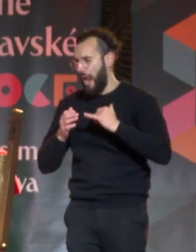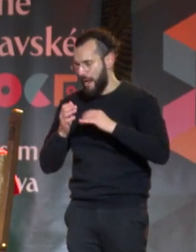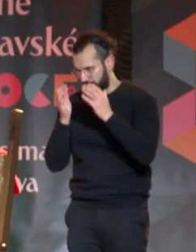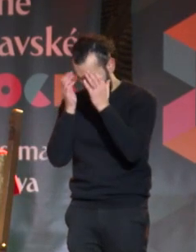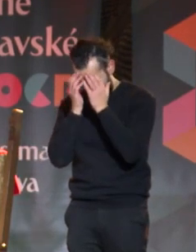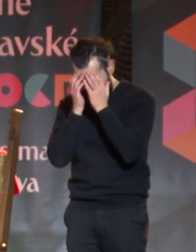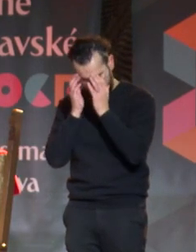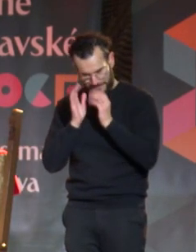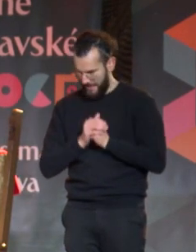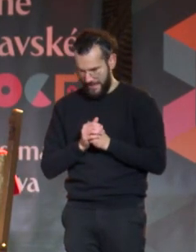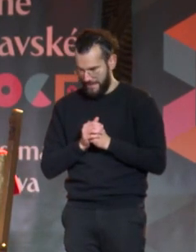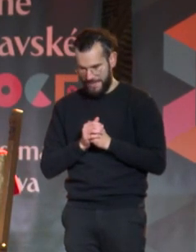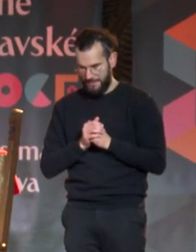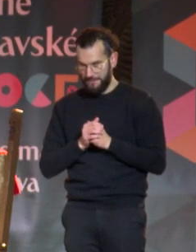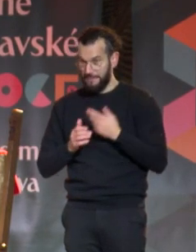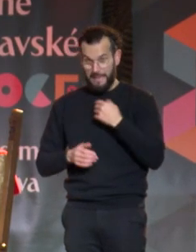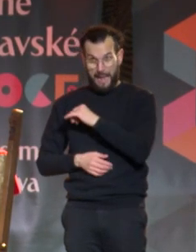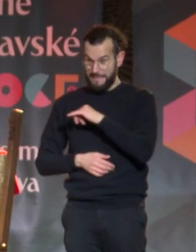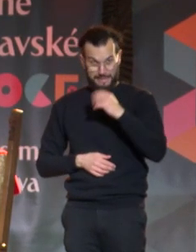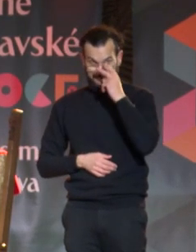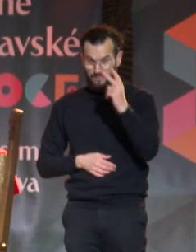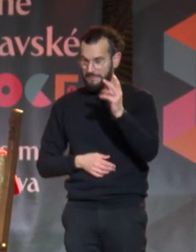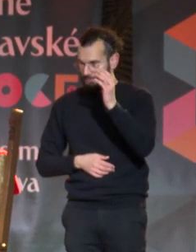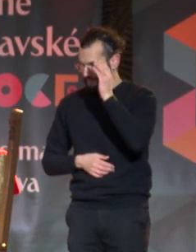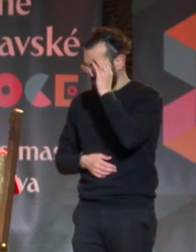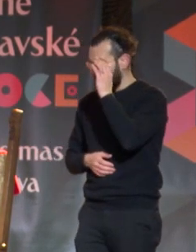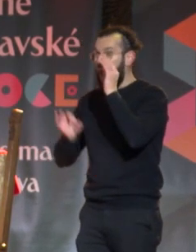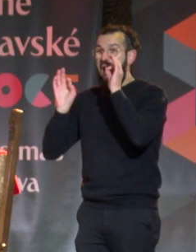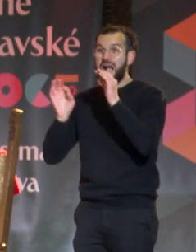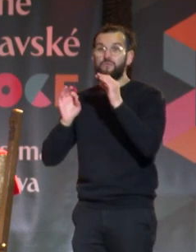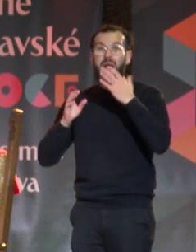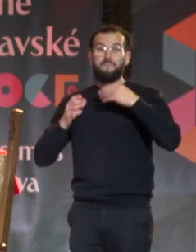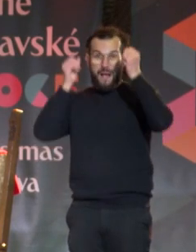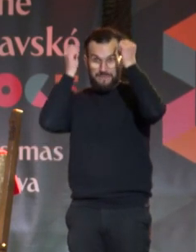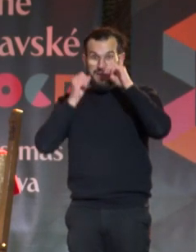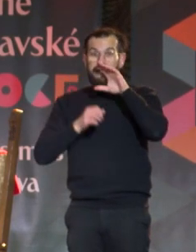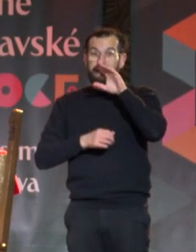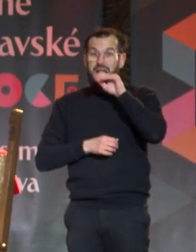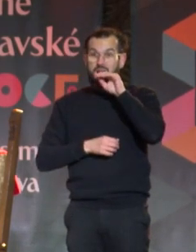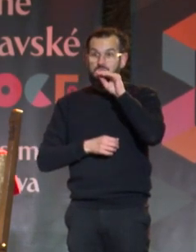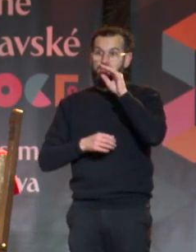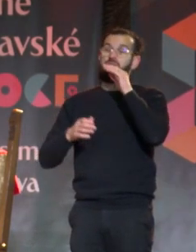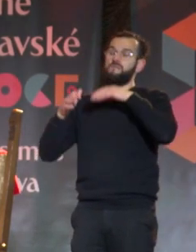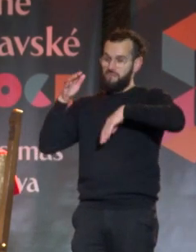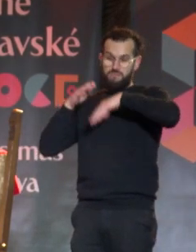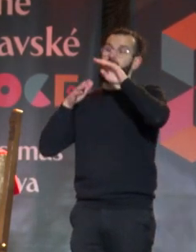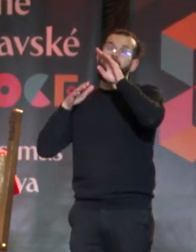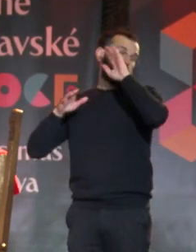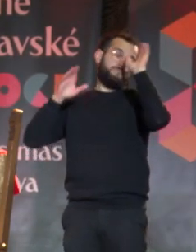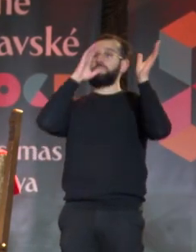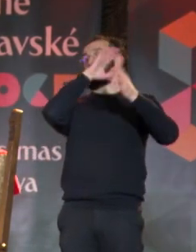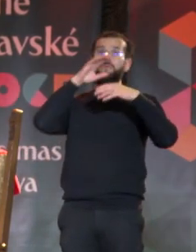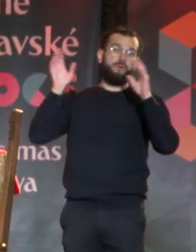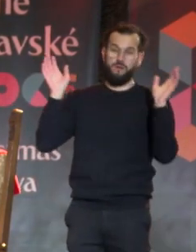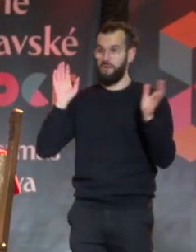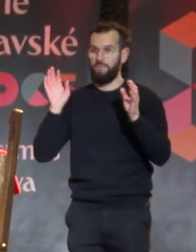keď otočím hlavu, aby som sa na to nemusel pozerať, zavadím zobákom o zábradlie a zapotácam sa.